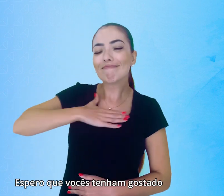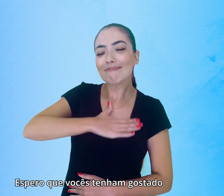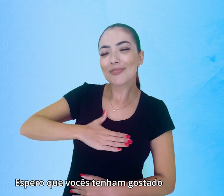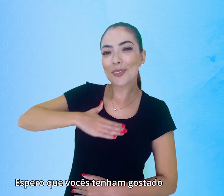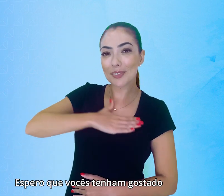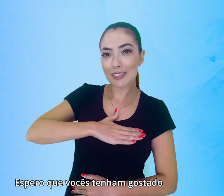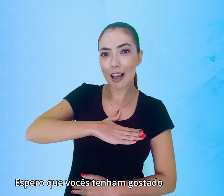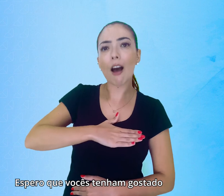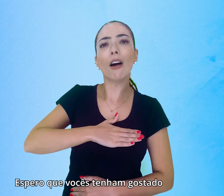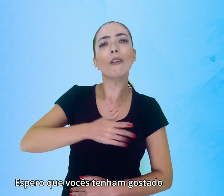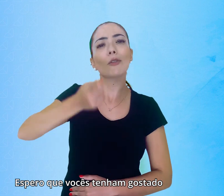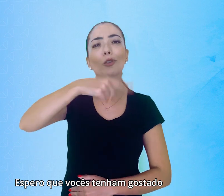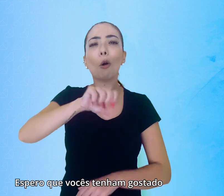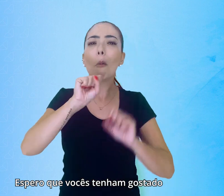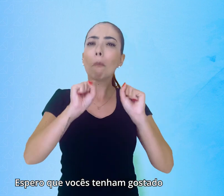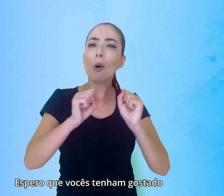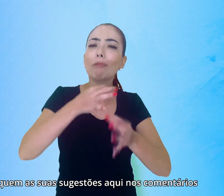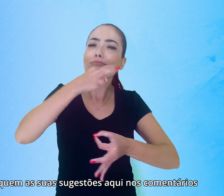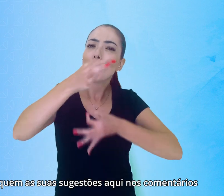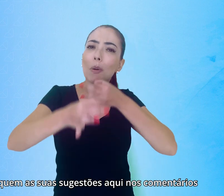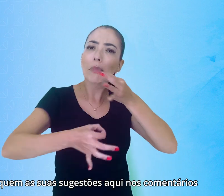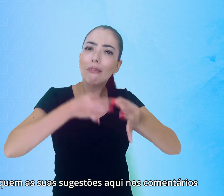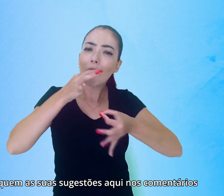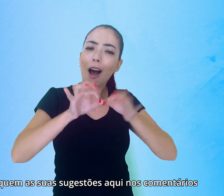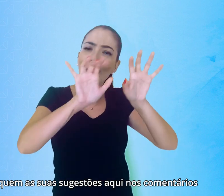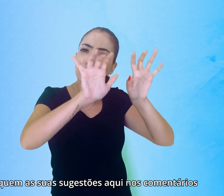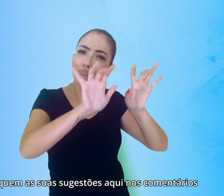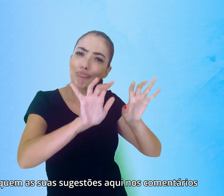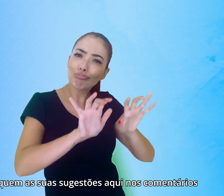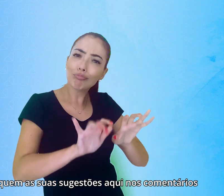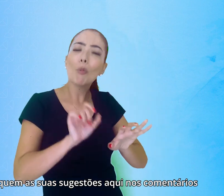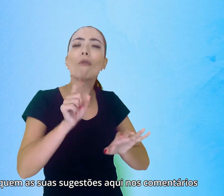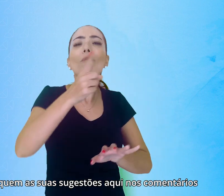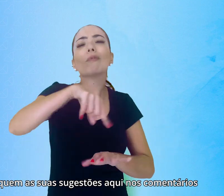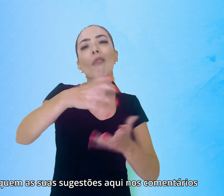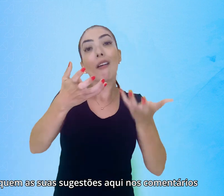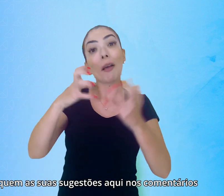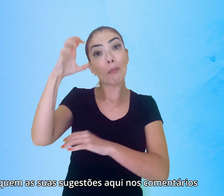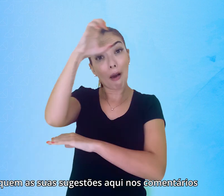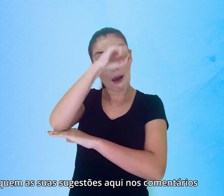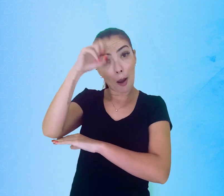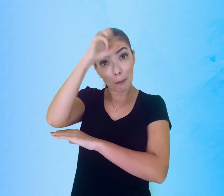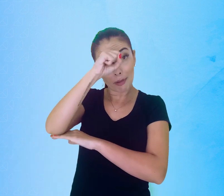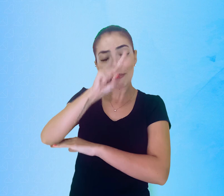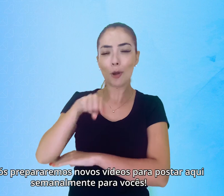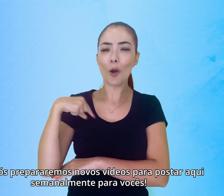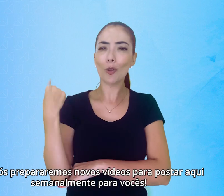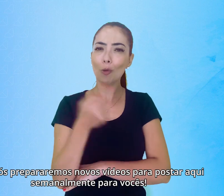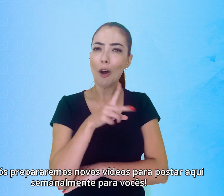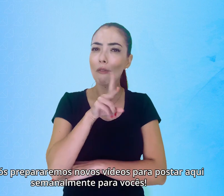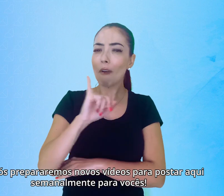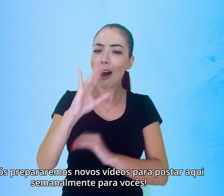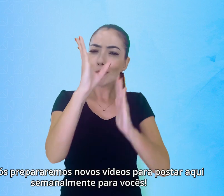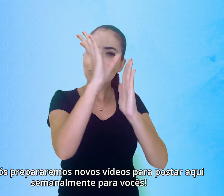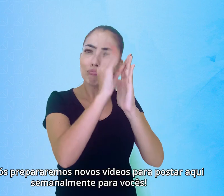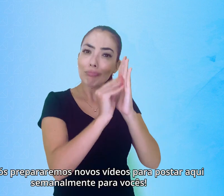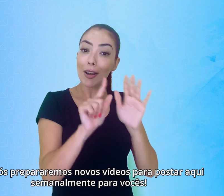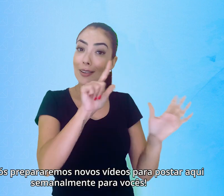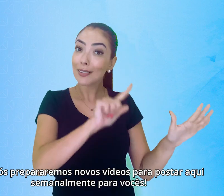Espero que vocês tenham gostado. Coloquem as suas sugestões aqui nos comentários, que nós prepararemos novos vídeos